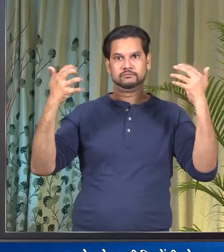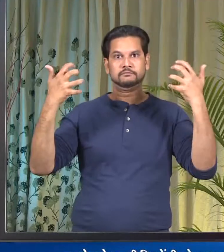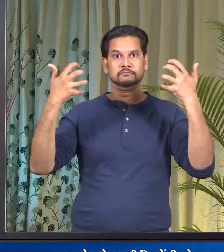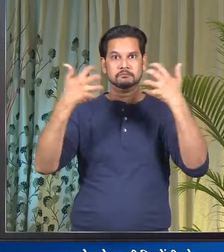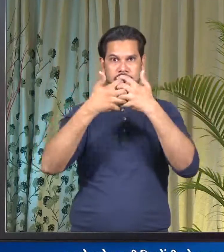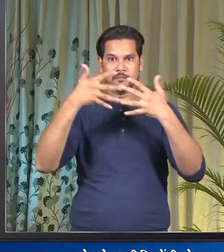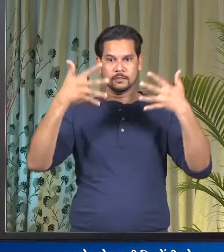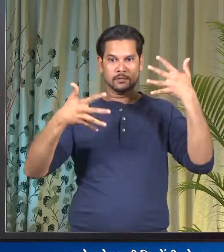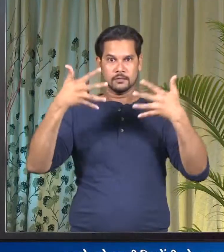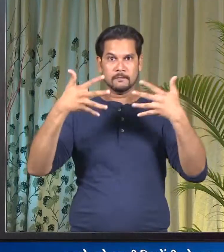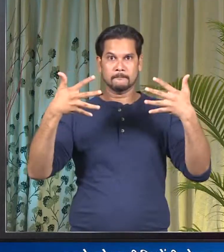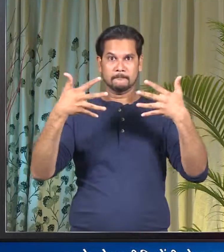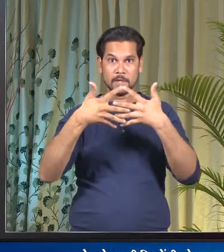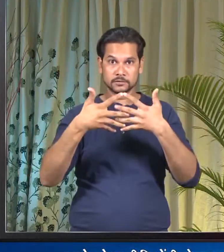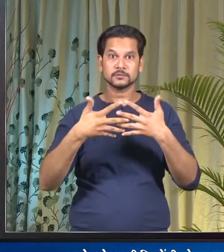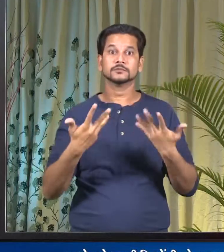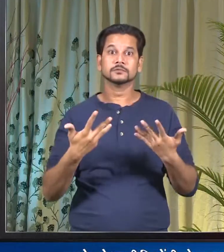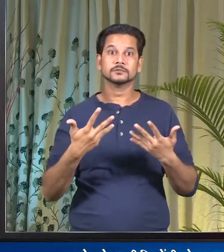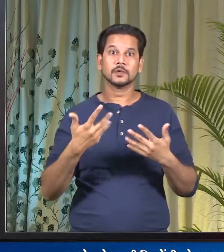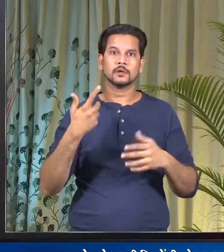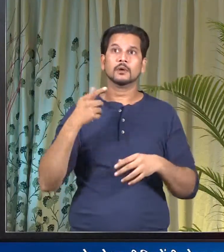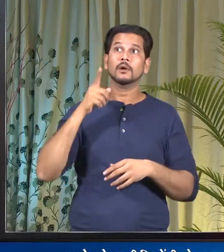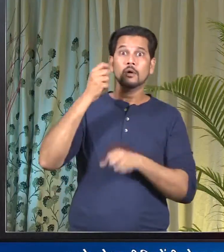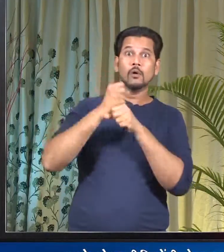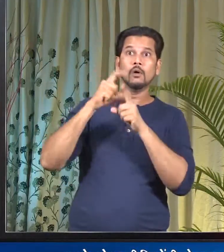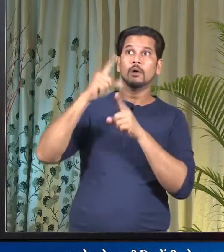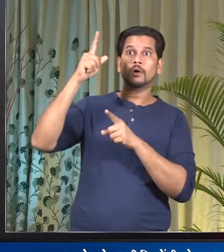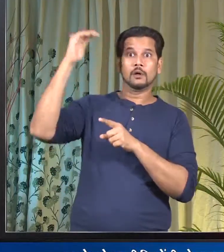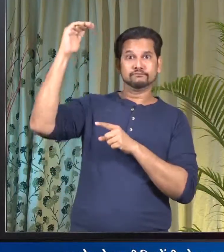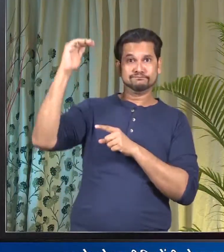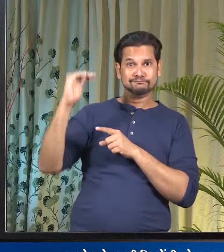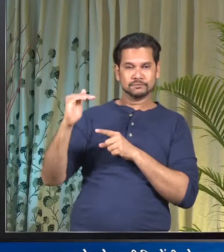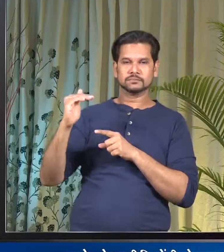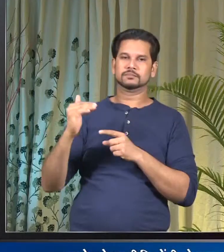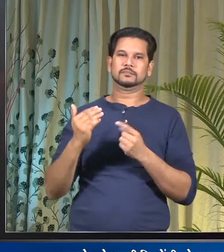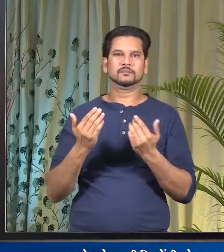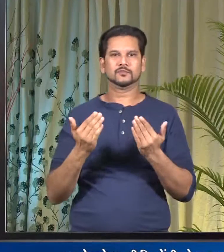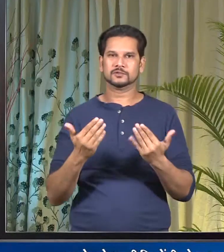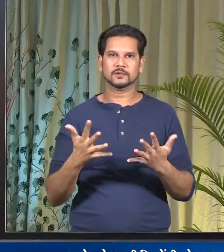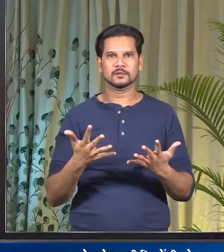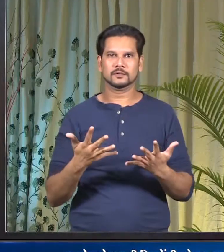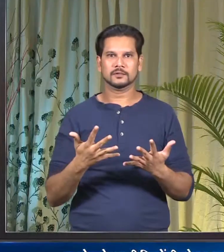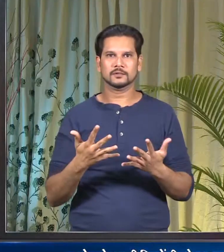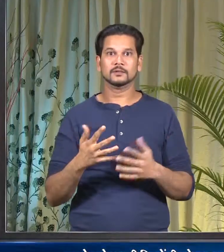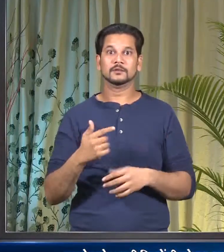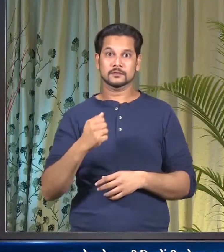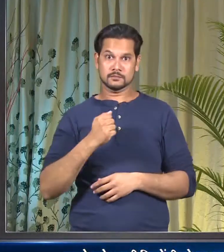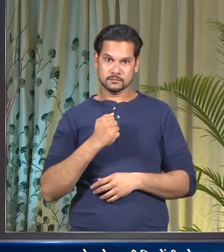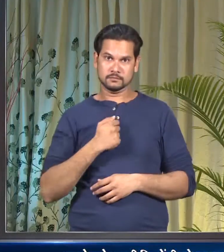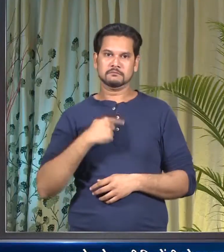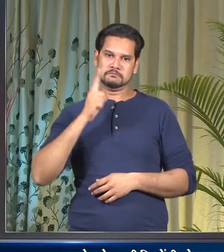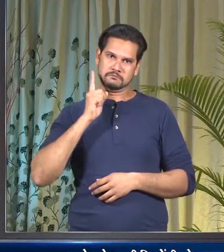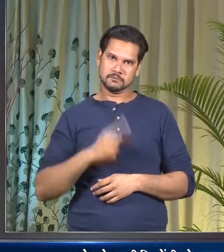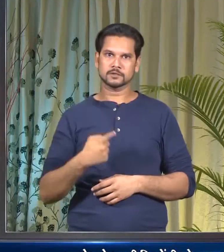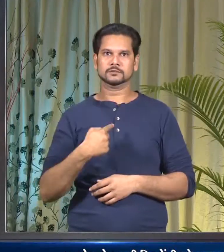ट्यूनिंग हो अब वो मेरे लेवल तक आए ये संभव नहीं इसलिए मुझे ही